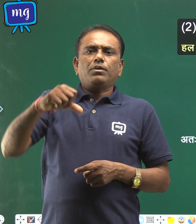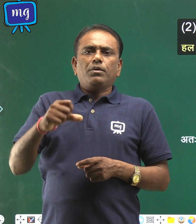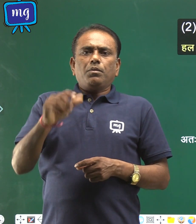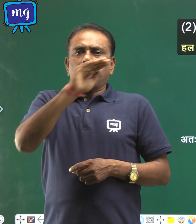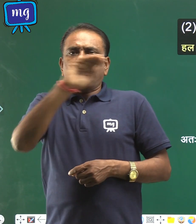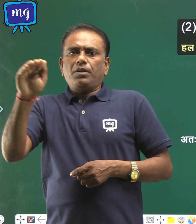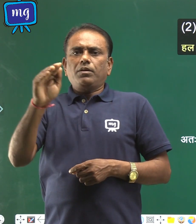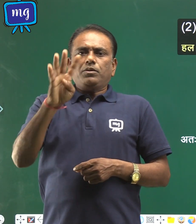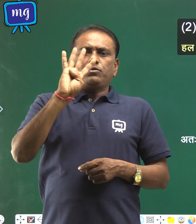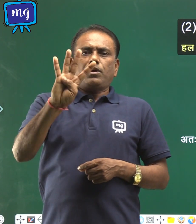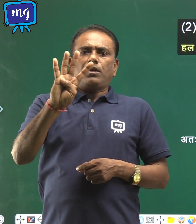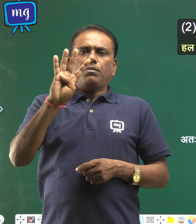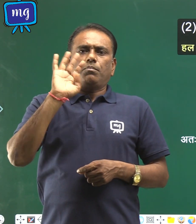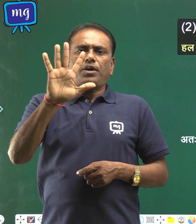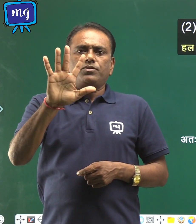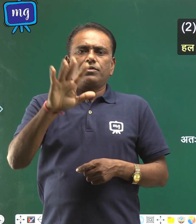99/45